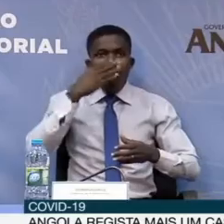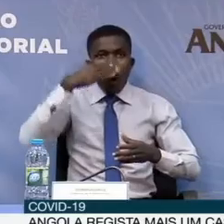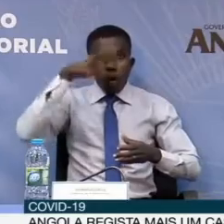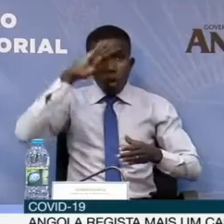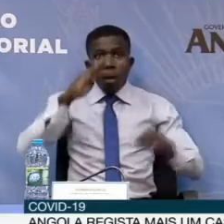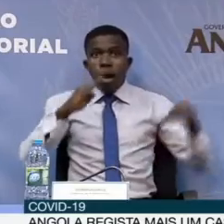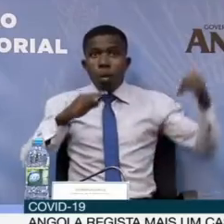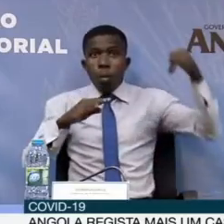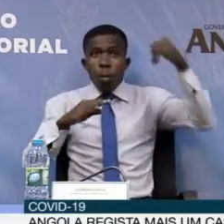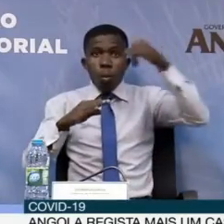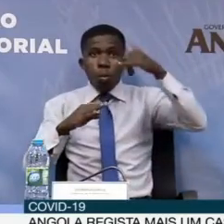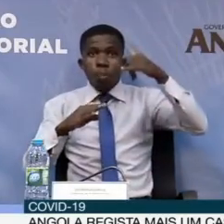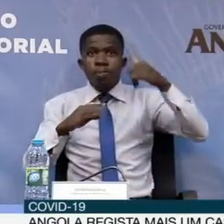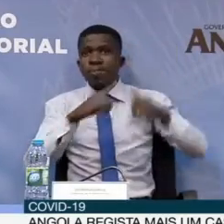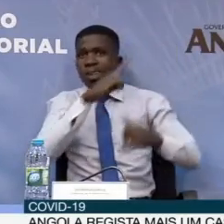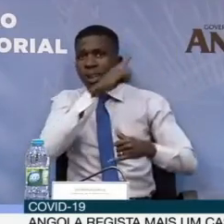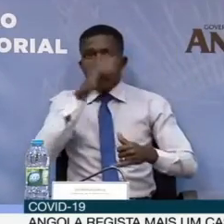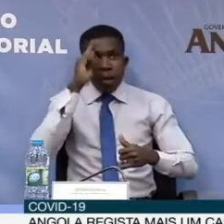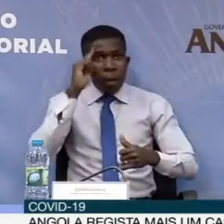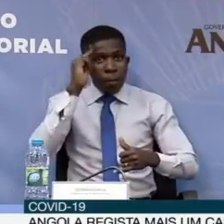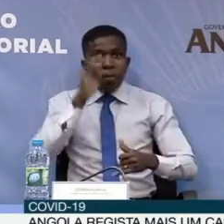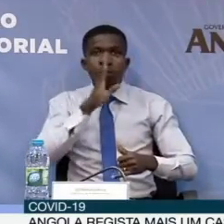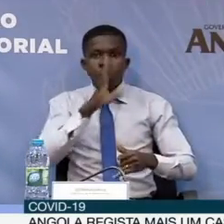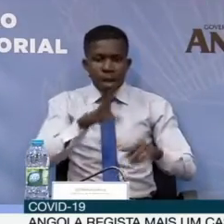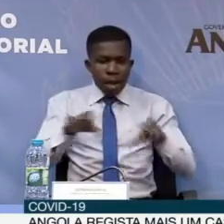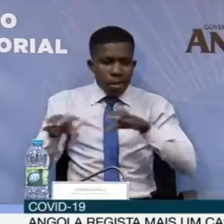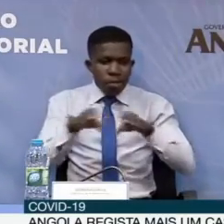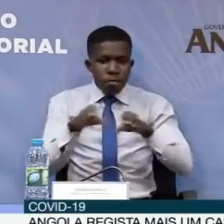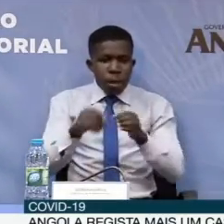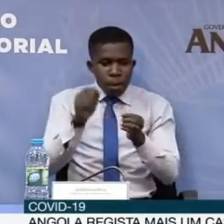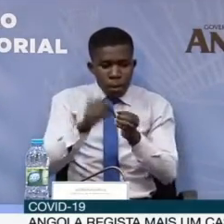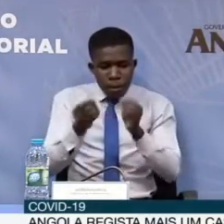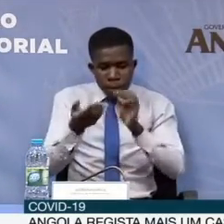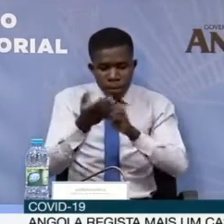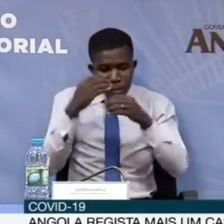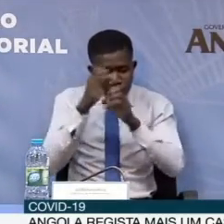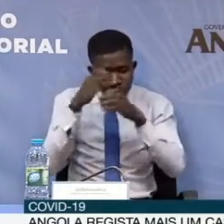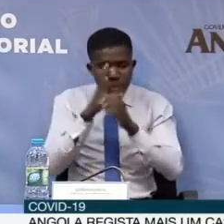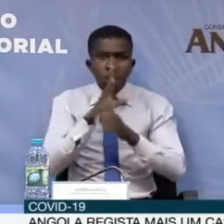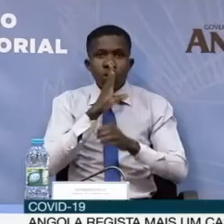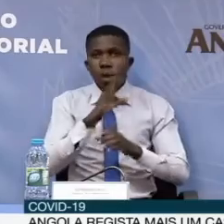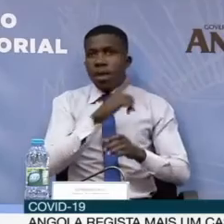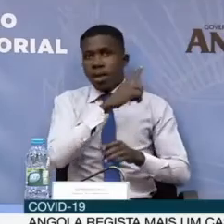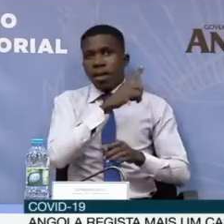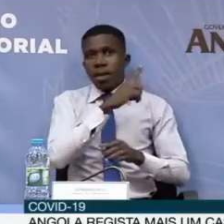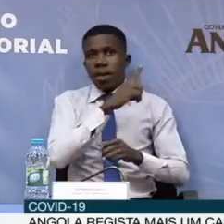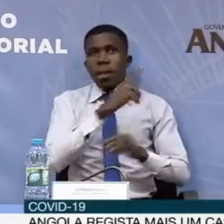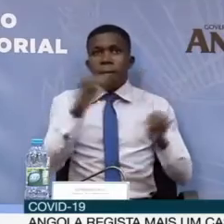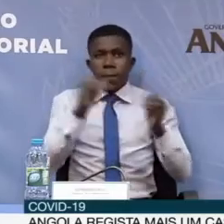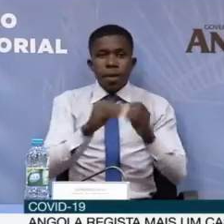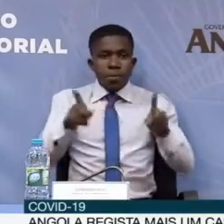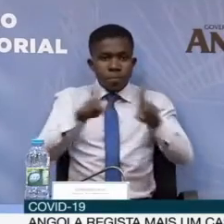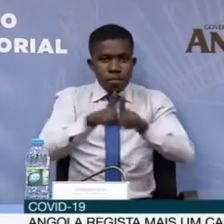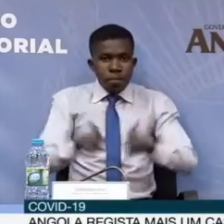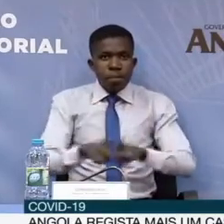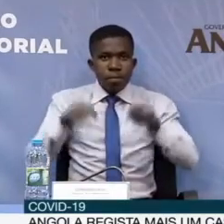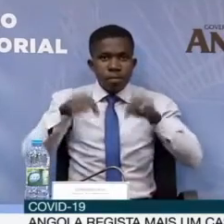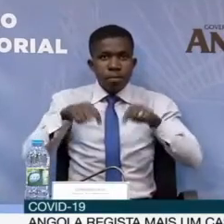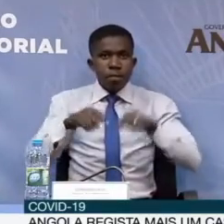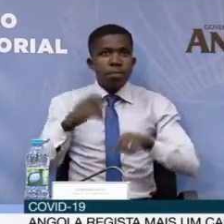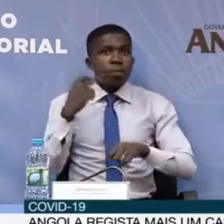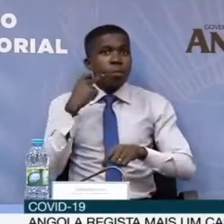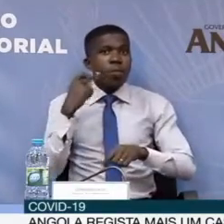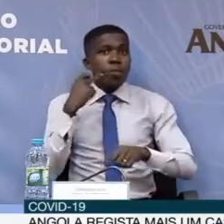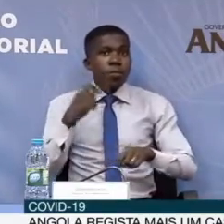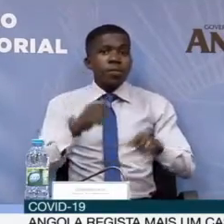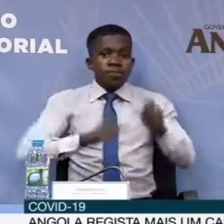e, apesar disso, e de acordo com as regras vigentes no nosso país, foram novamente submetidos